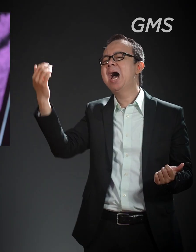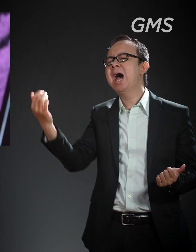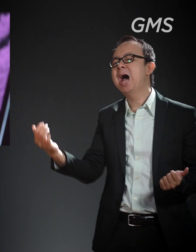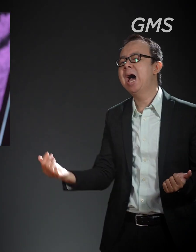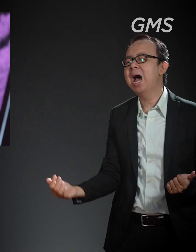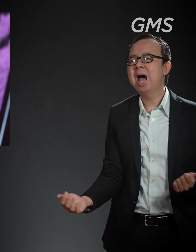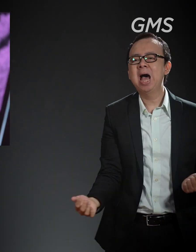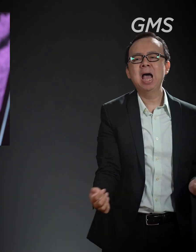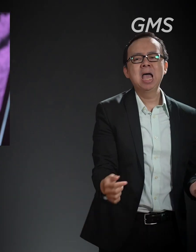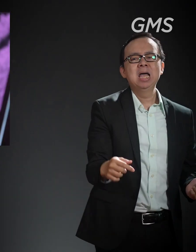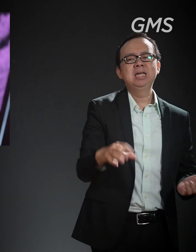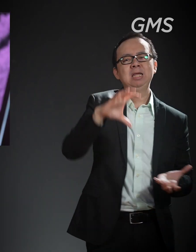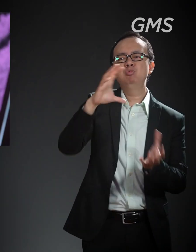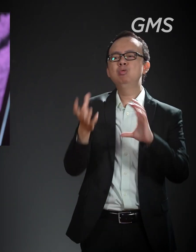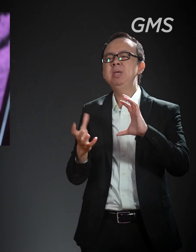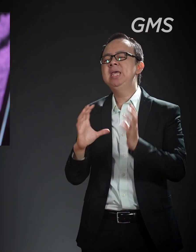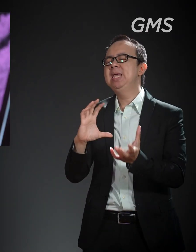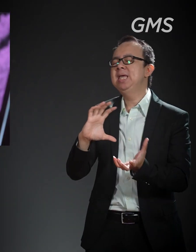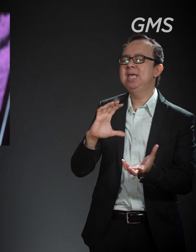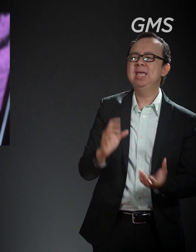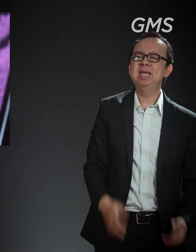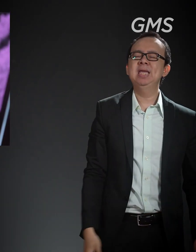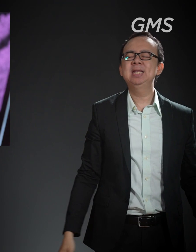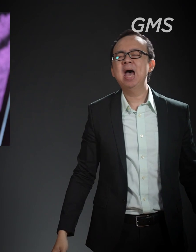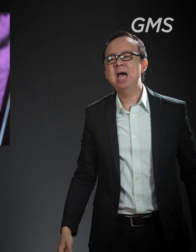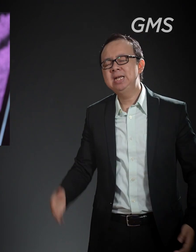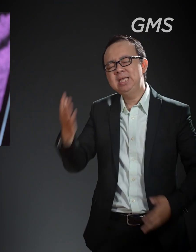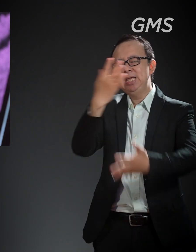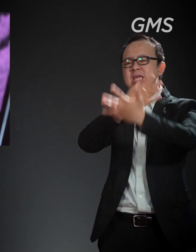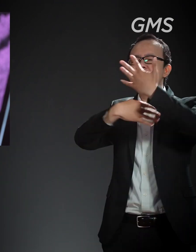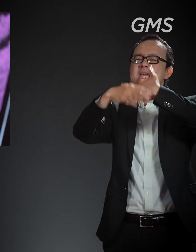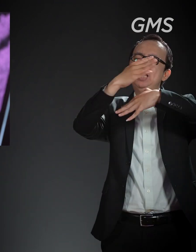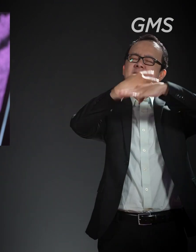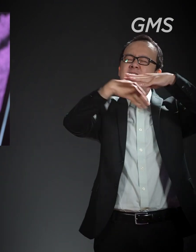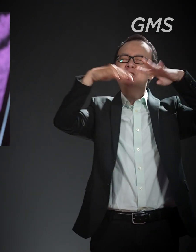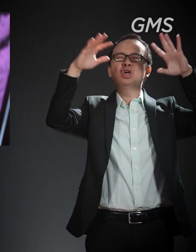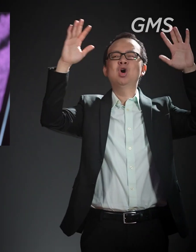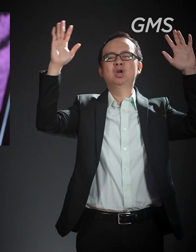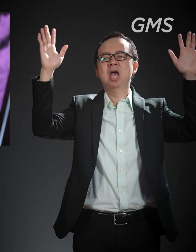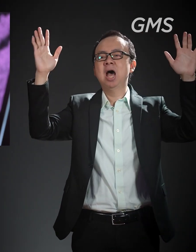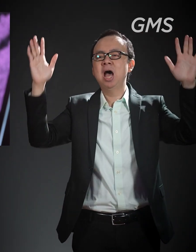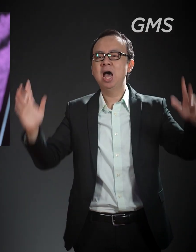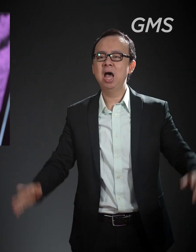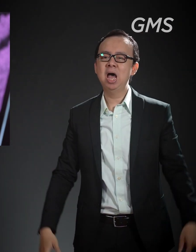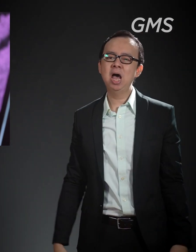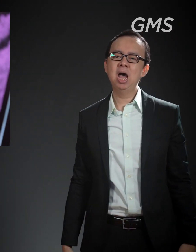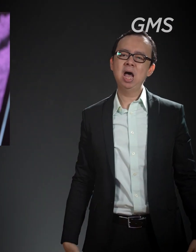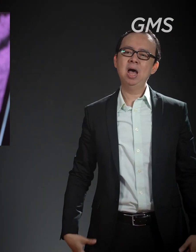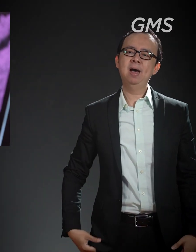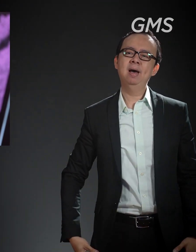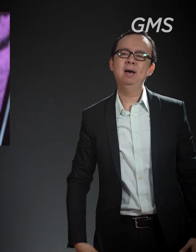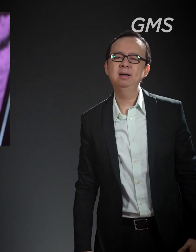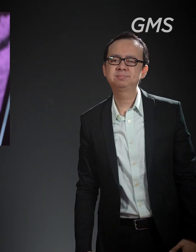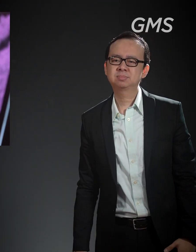termulia di bumi dan di surga. Mari kita